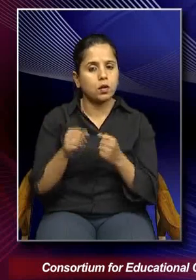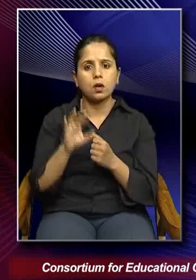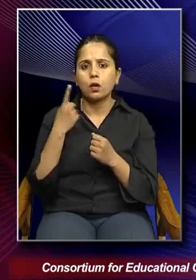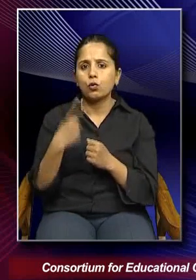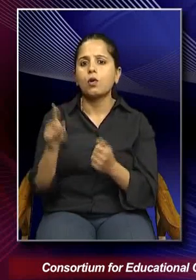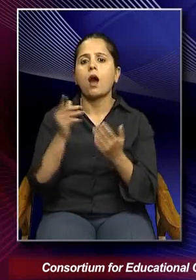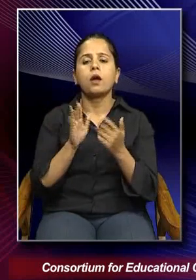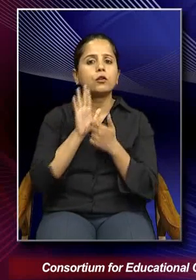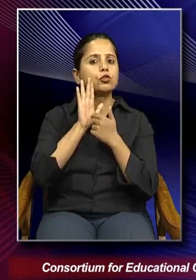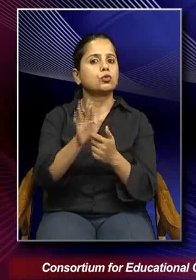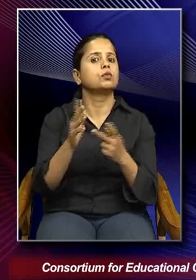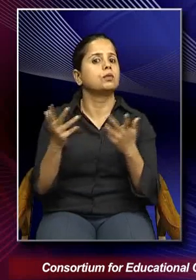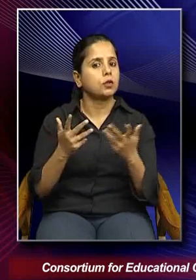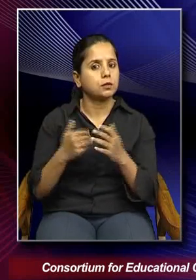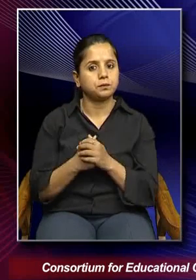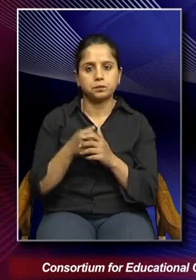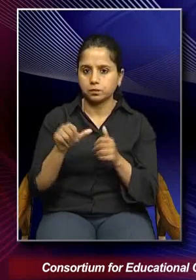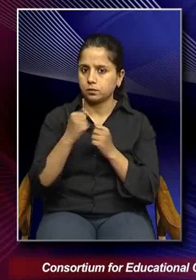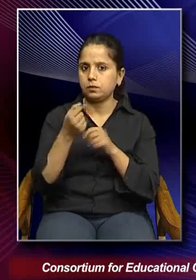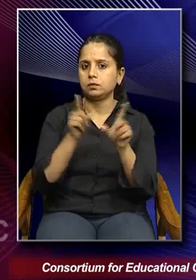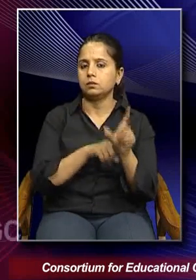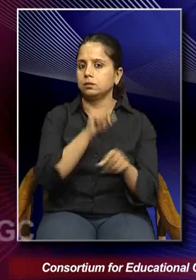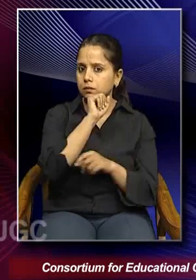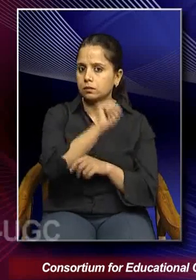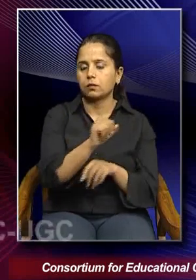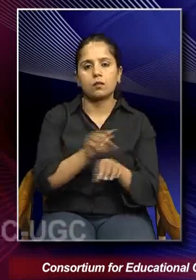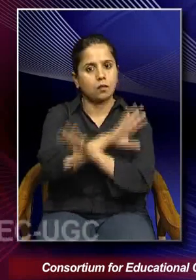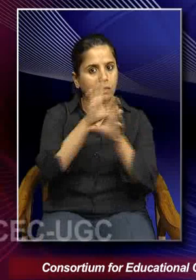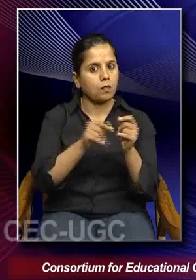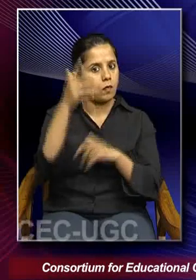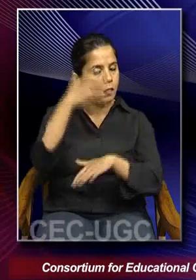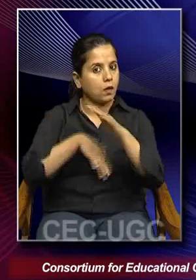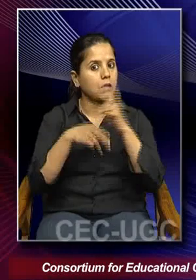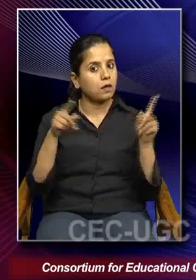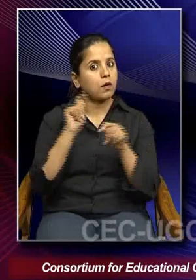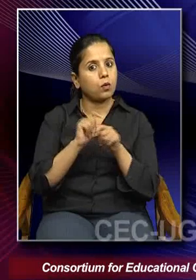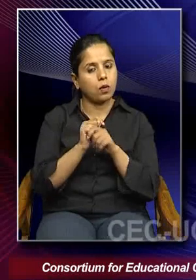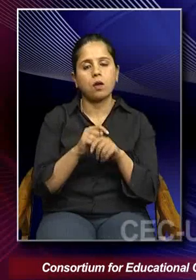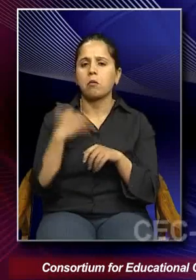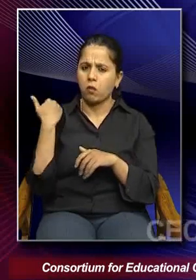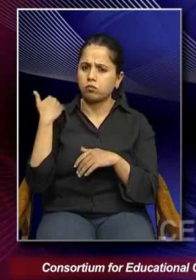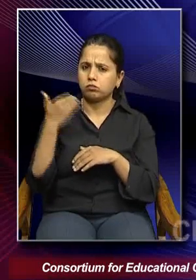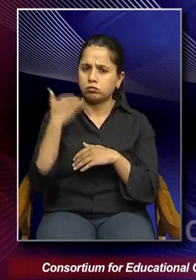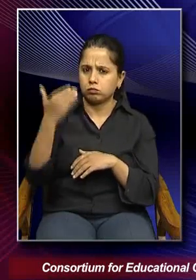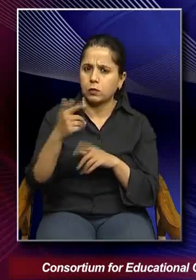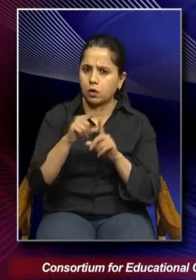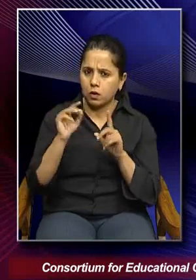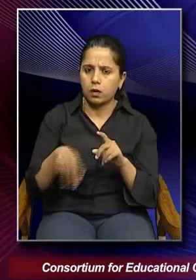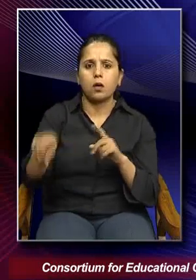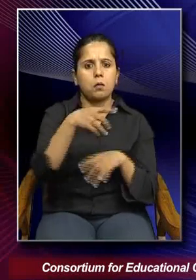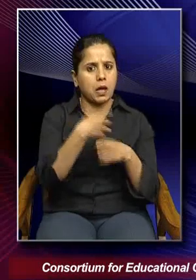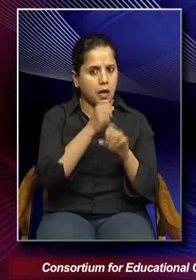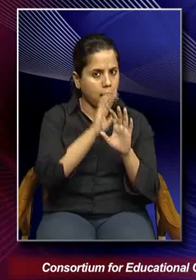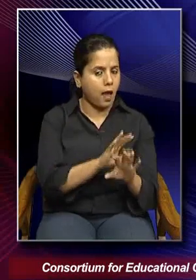प्रति अज्ञेय की तमाम रचनाओं के मध्य से होता रहा चाहे वह संपादित थे